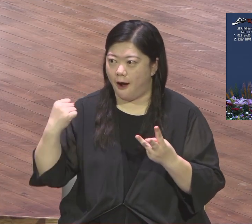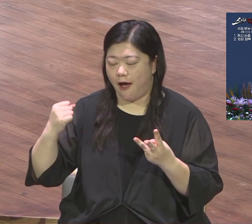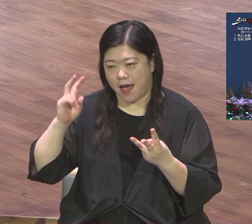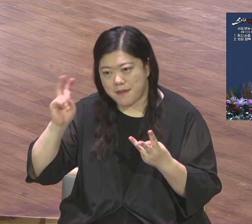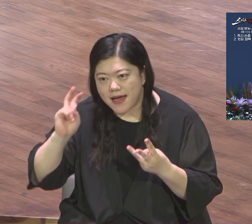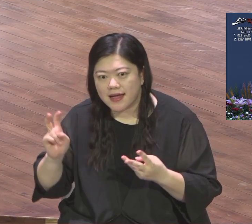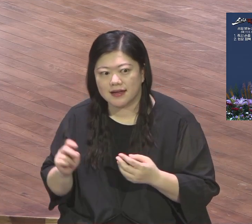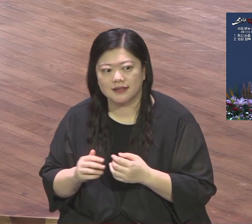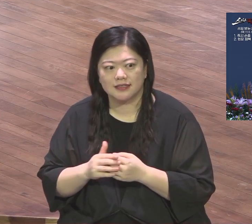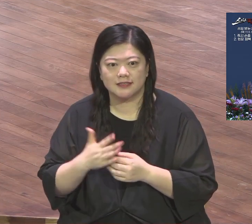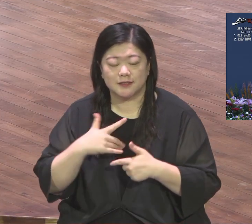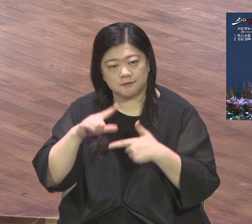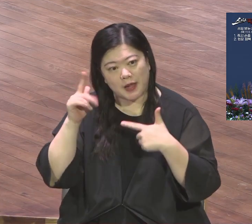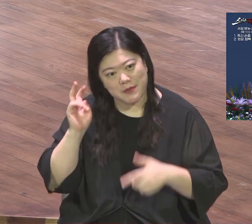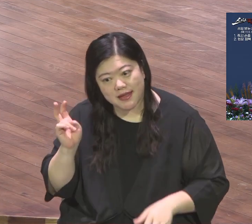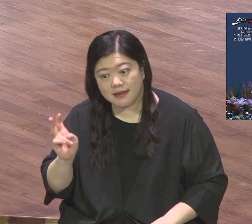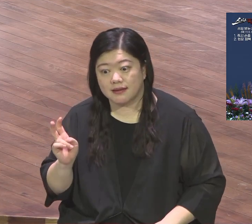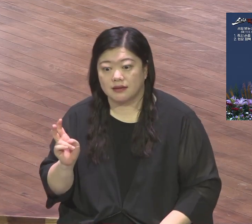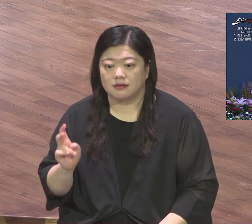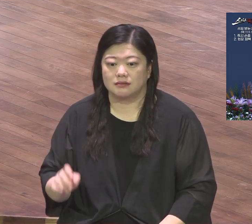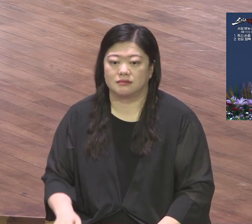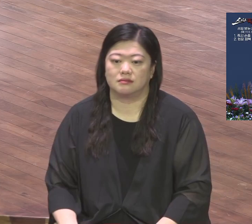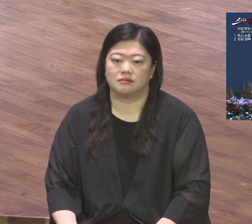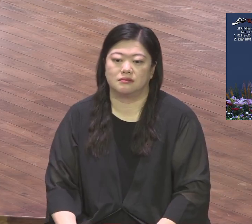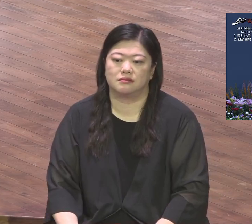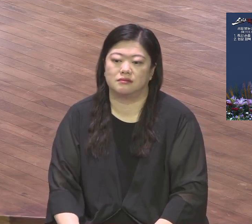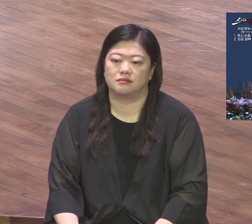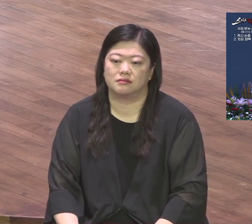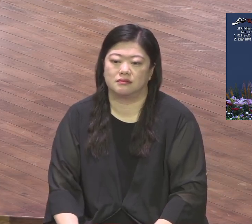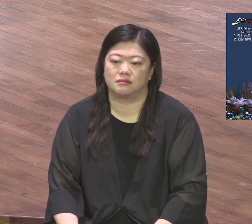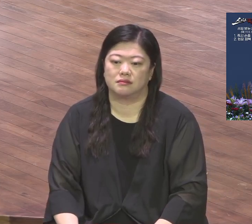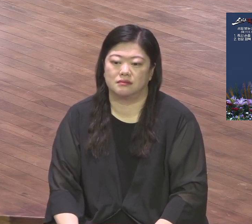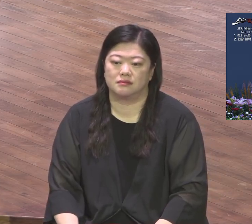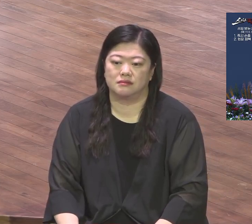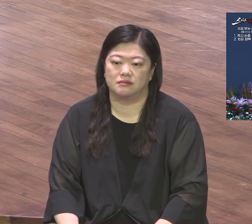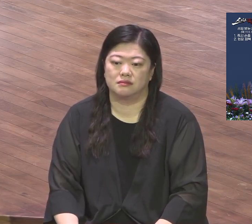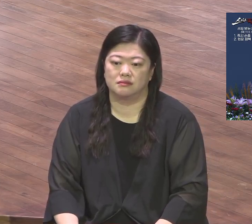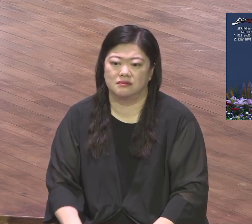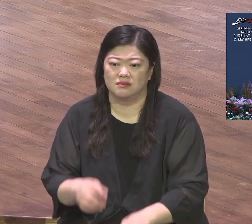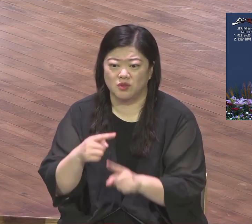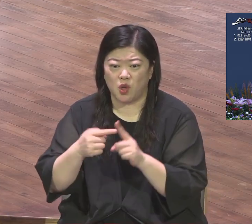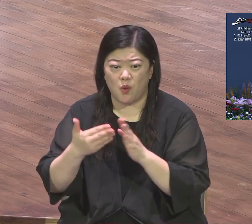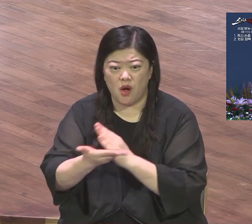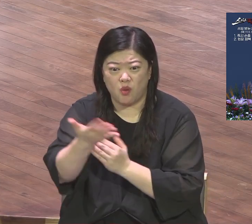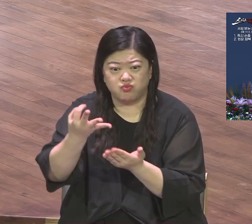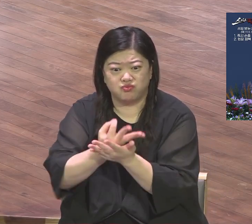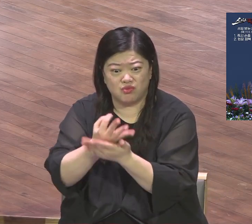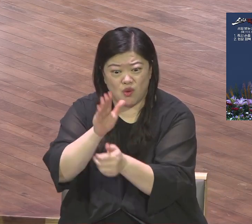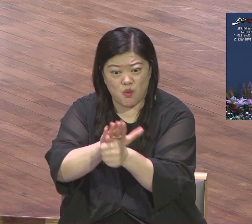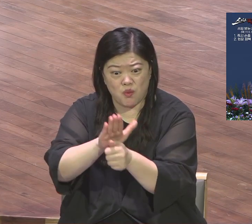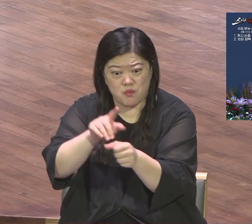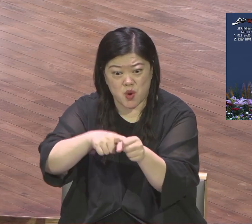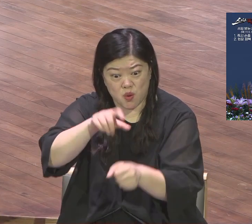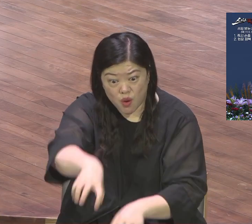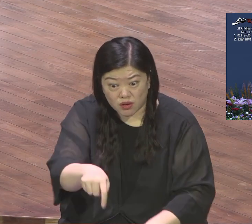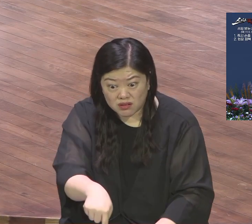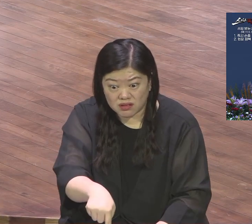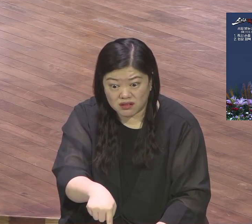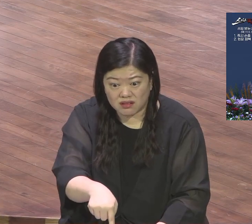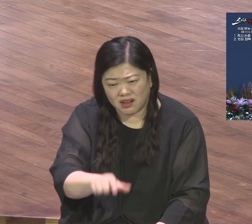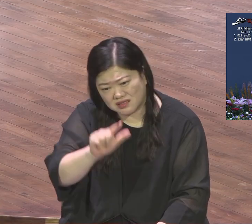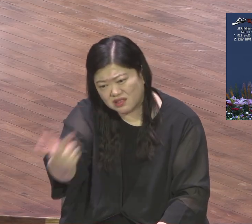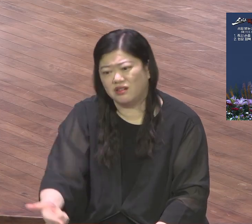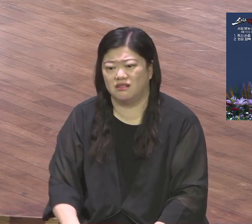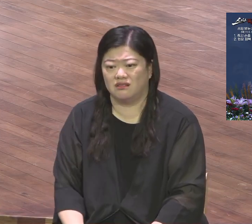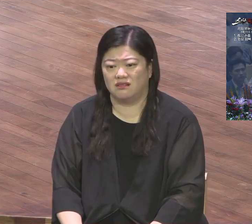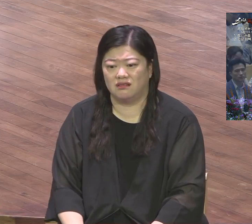오는 경우가 대부분이에요. 그런데 근본이 그대로 만든다 말이야. 교회 나오는 근본 목적이 뭐냐?